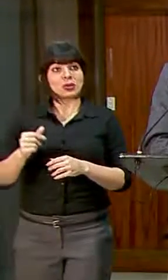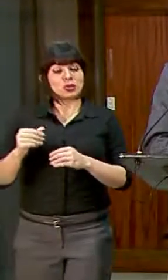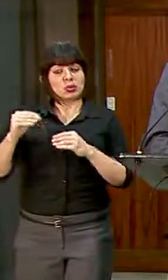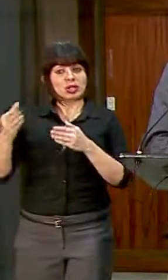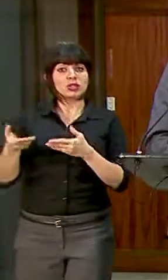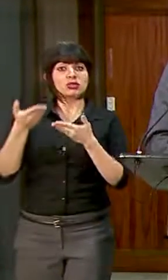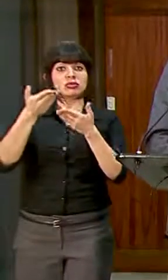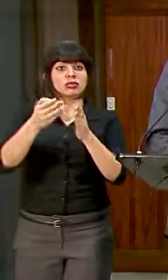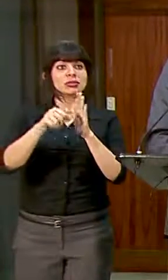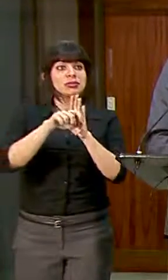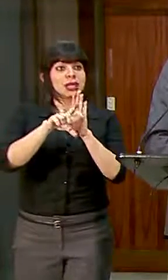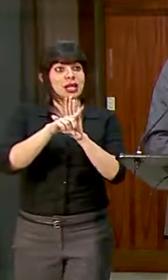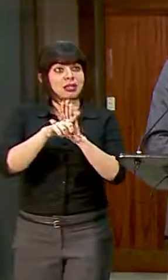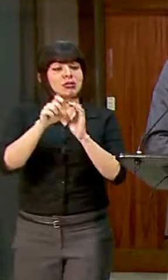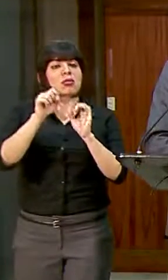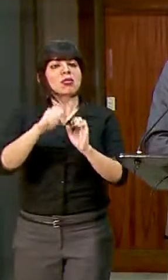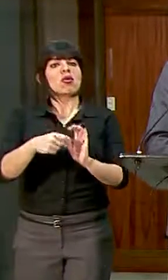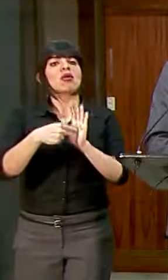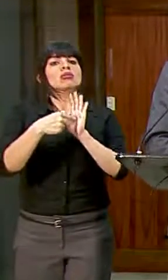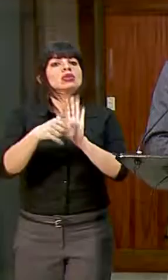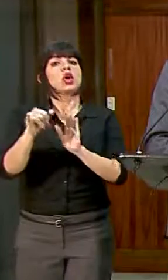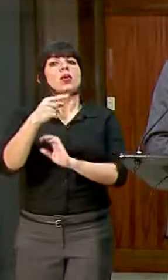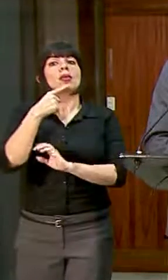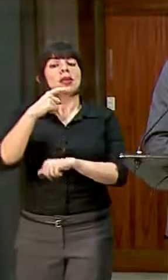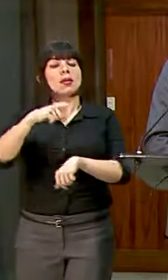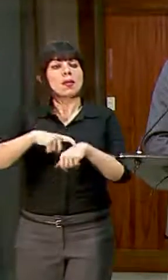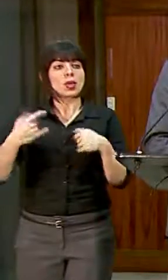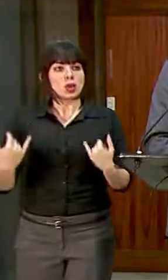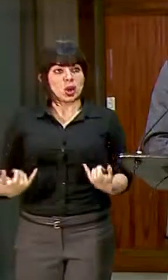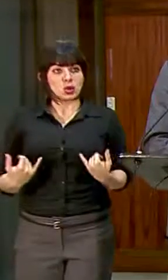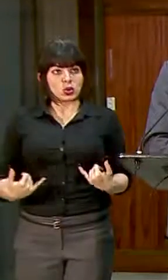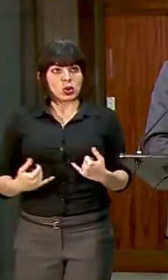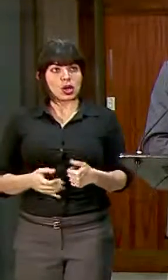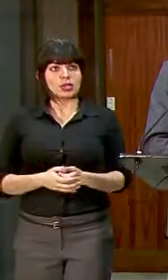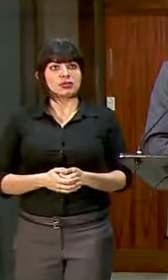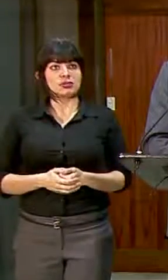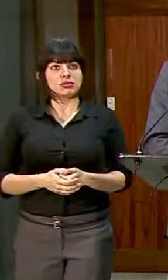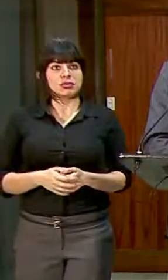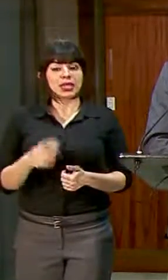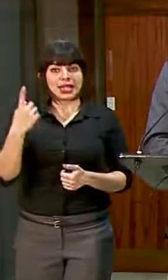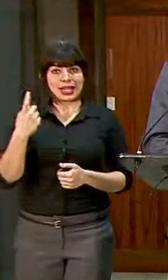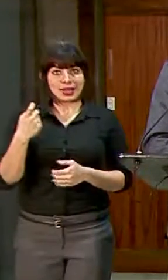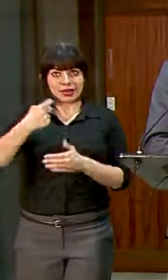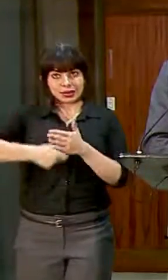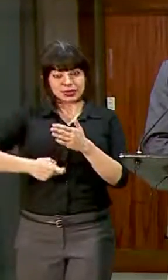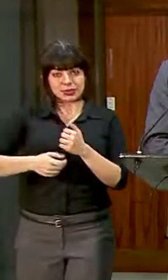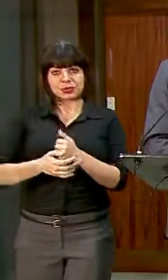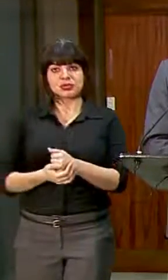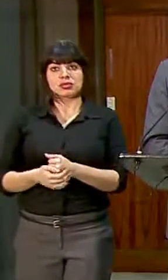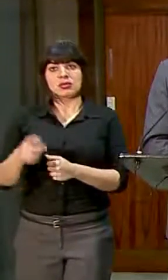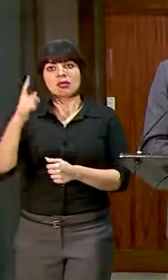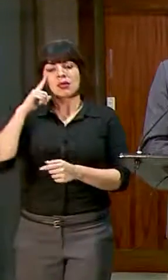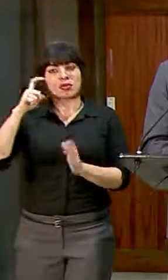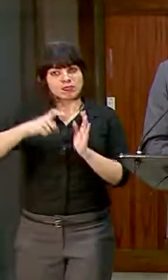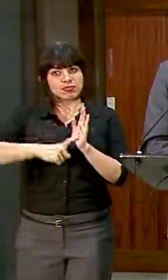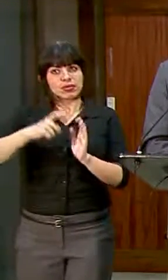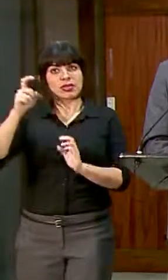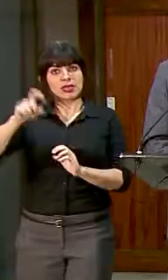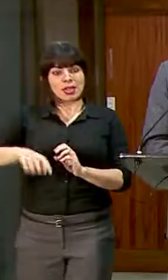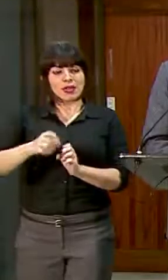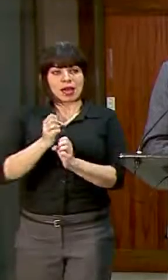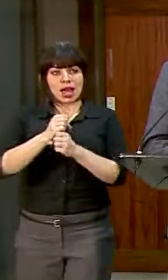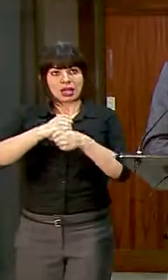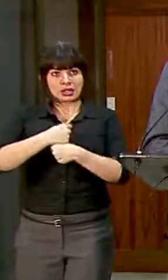la Asamblea Legislativa refleje, como digo, el momento actual del déficit, en el sentido de reconocer que tenemos que